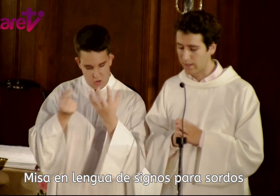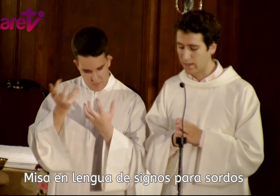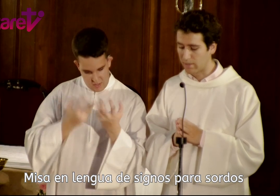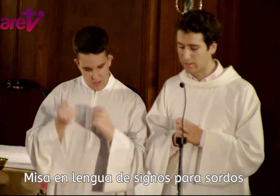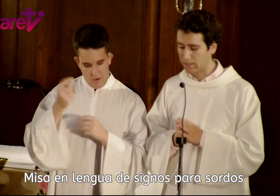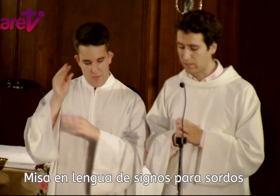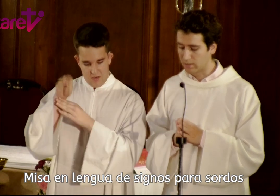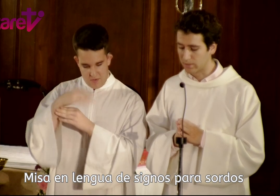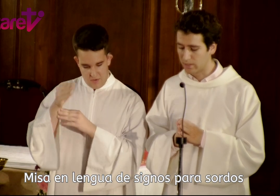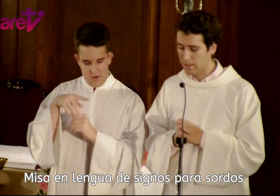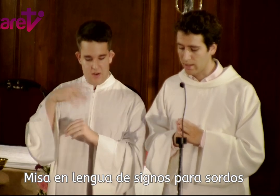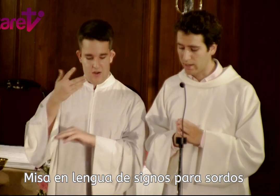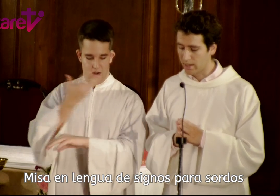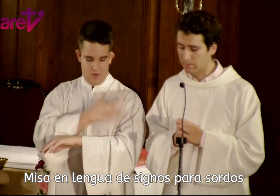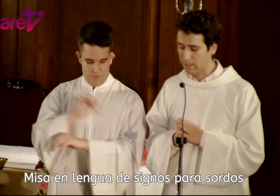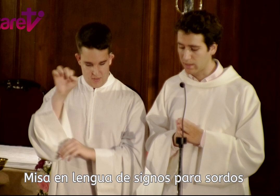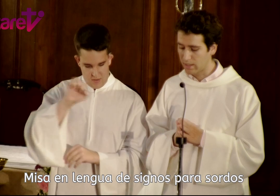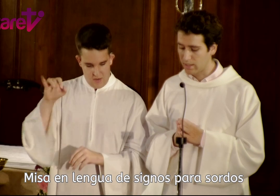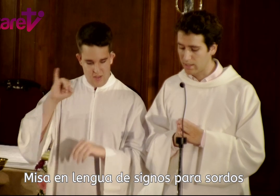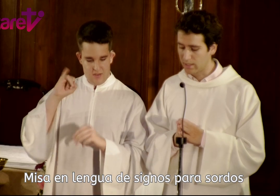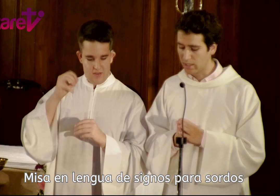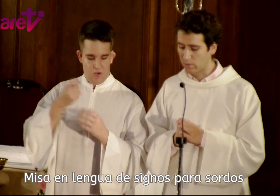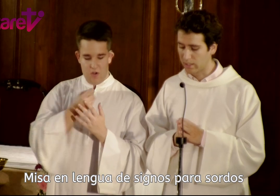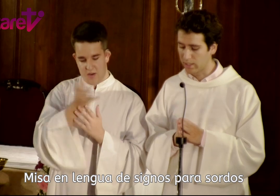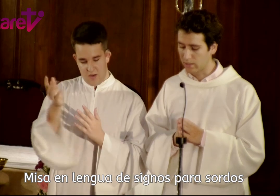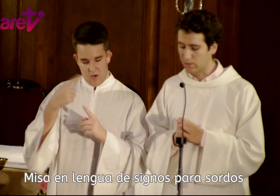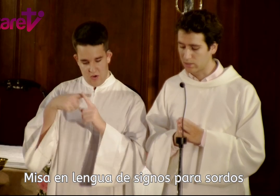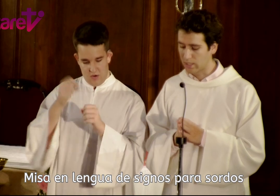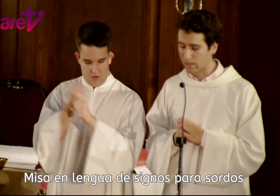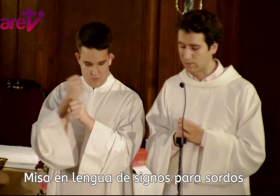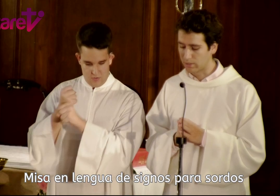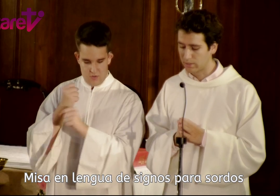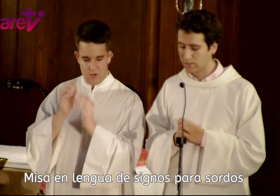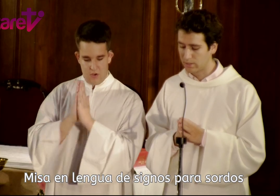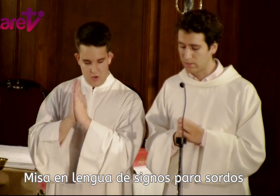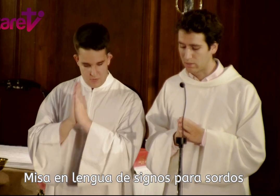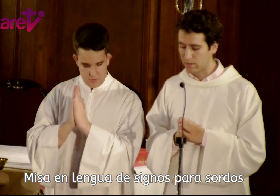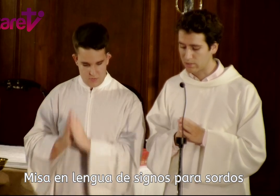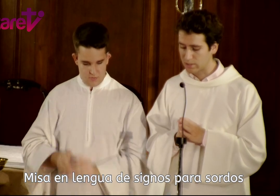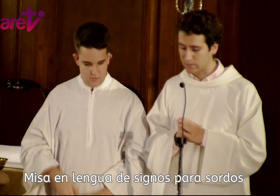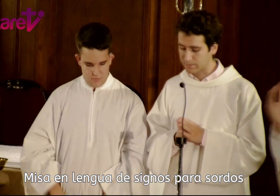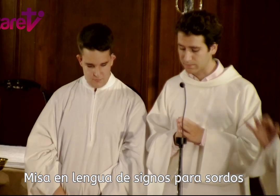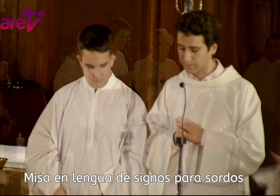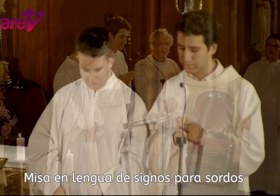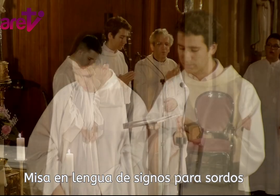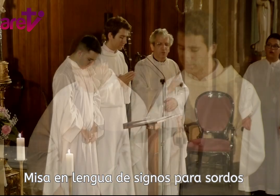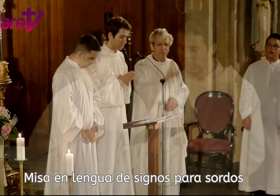el mantenimiento, en la limpieza y en cualquier otra labor. Oremos. Te lo pedimos,